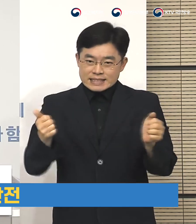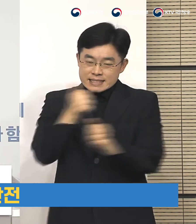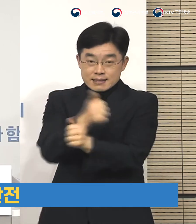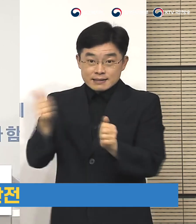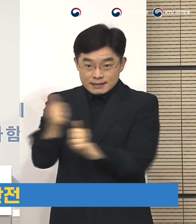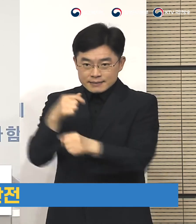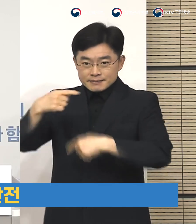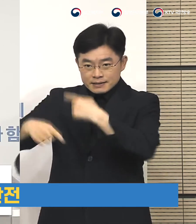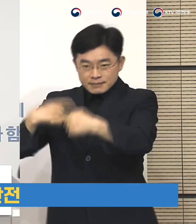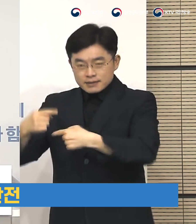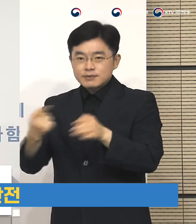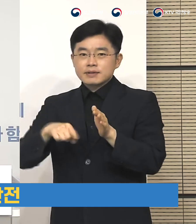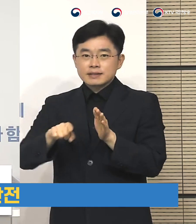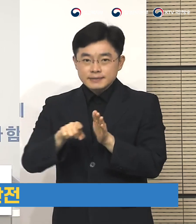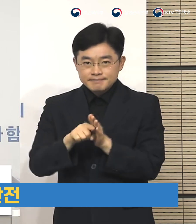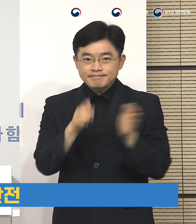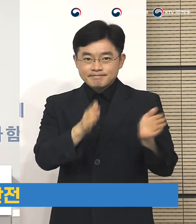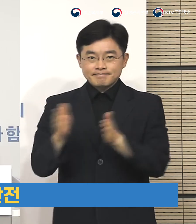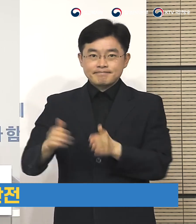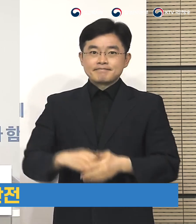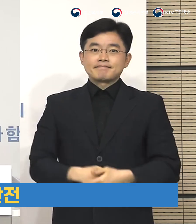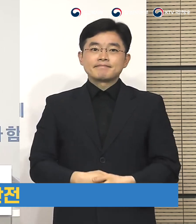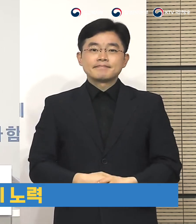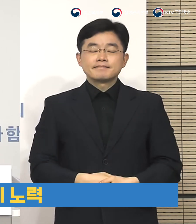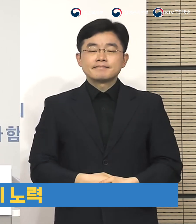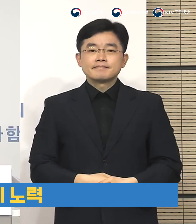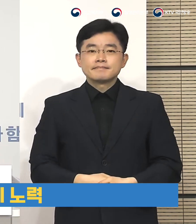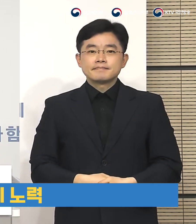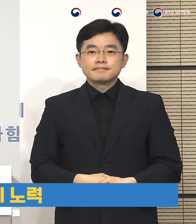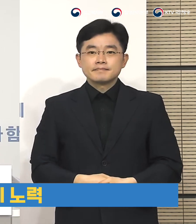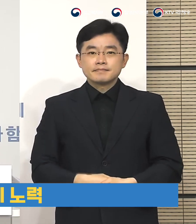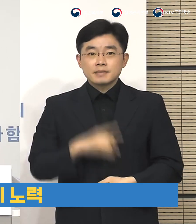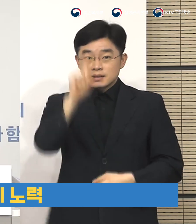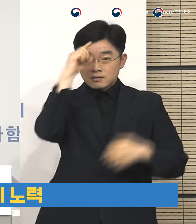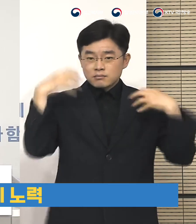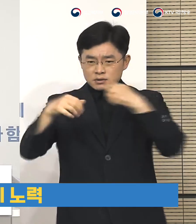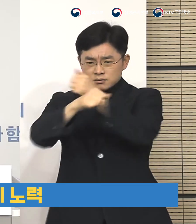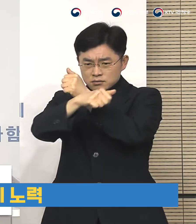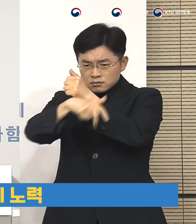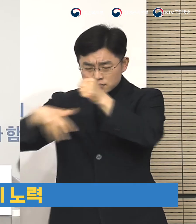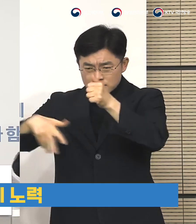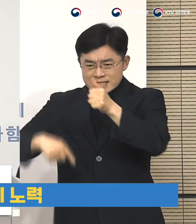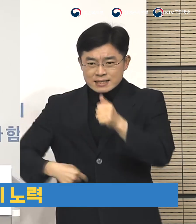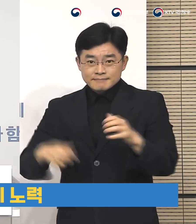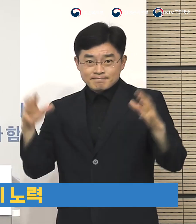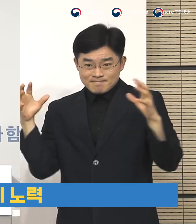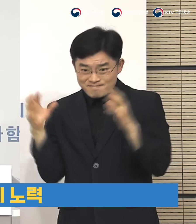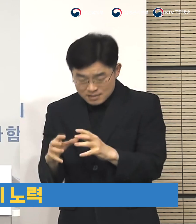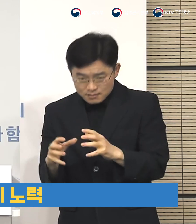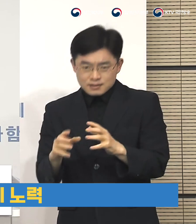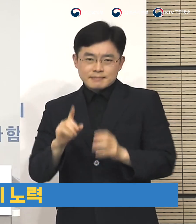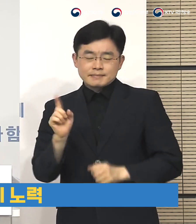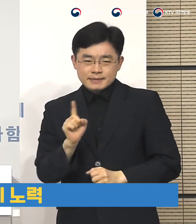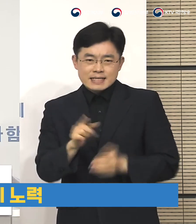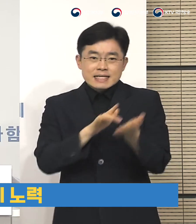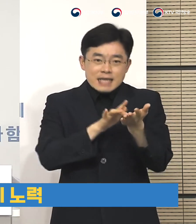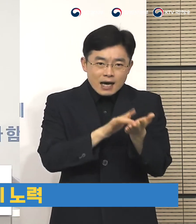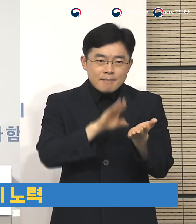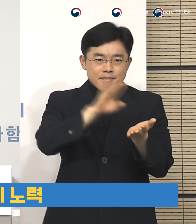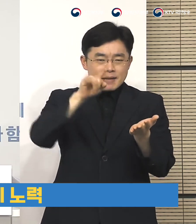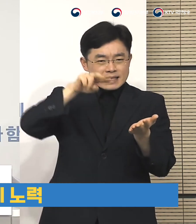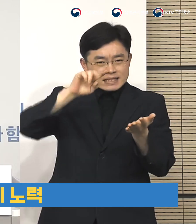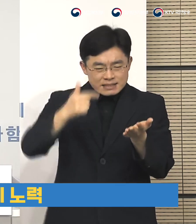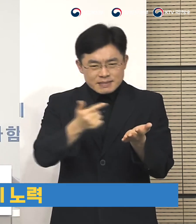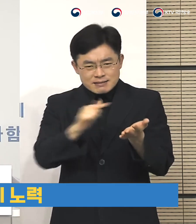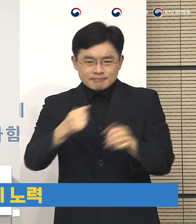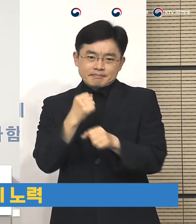등을 적극 강구하겠습니다. 정부 각 부처의 역량을 결집하여 치료제와 백신의